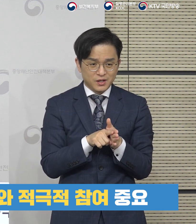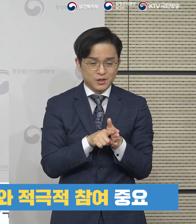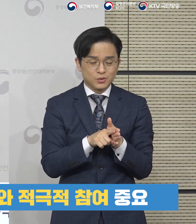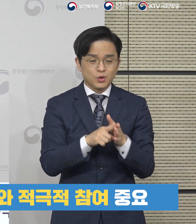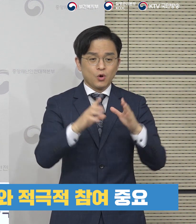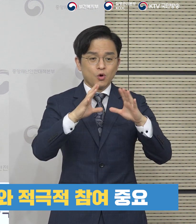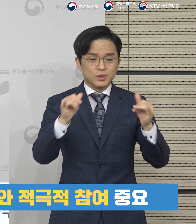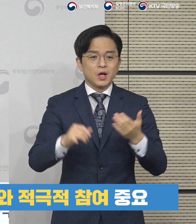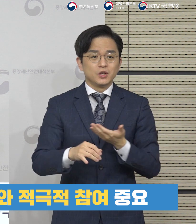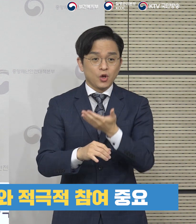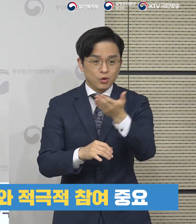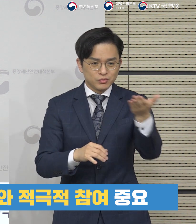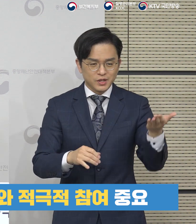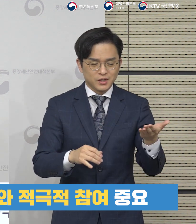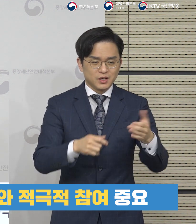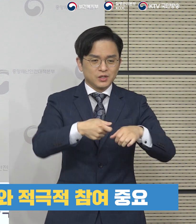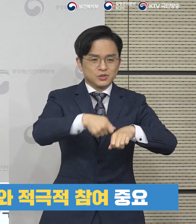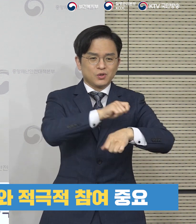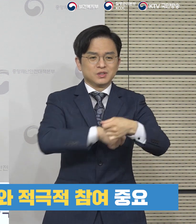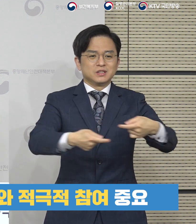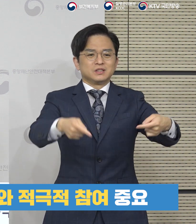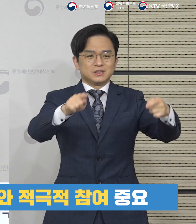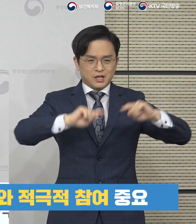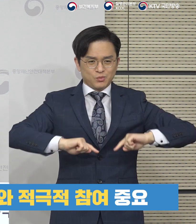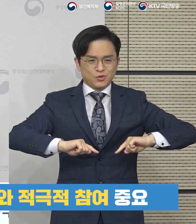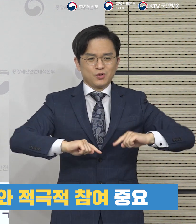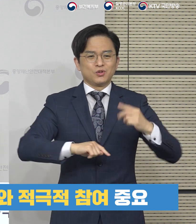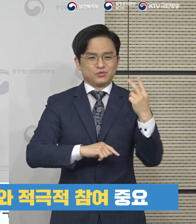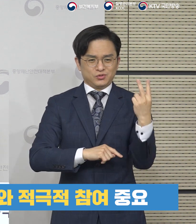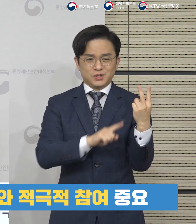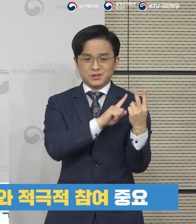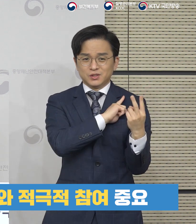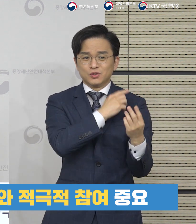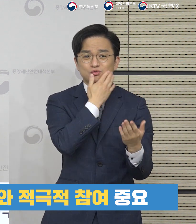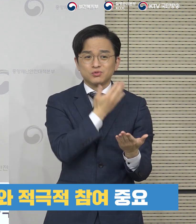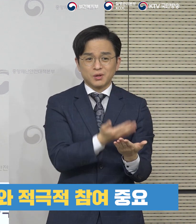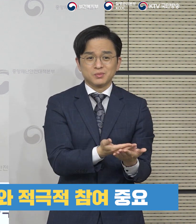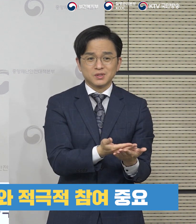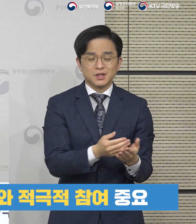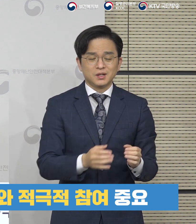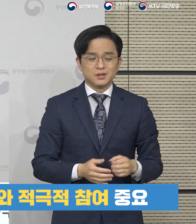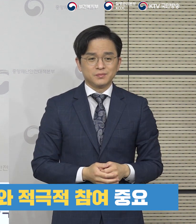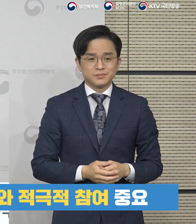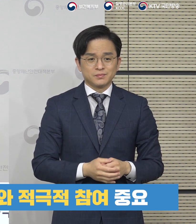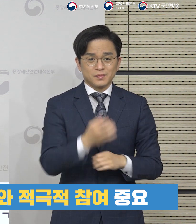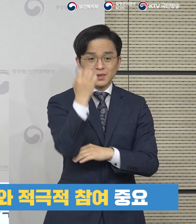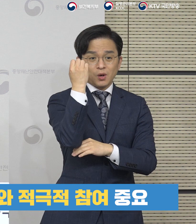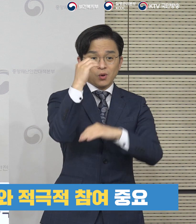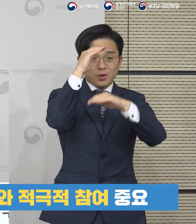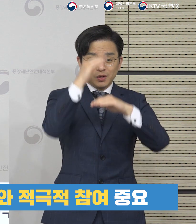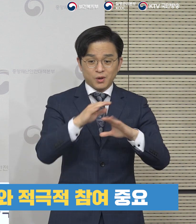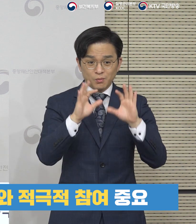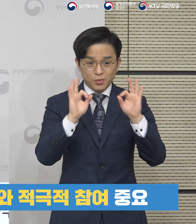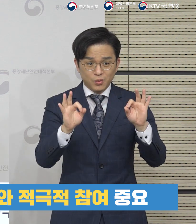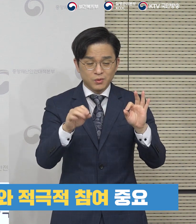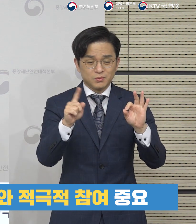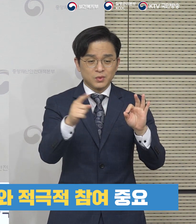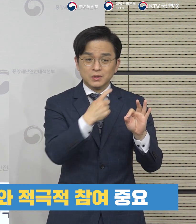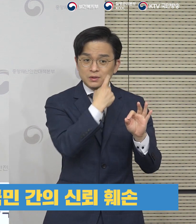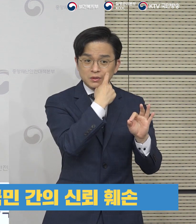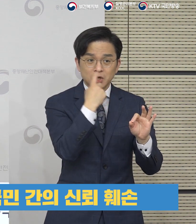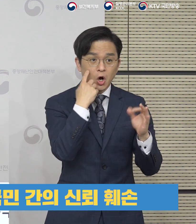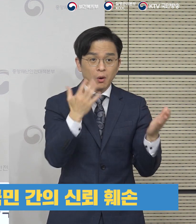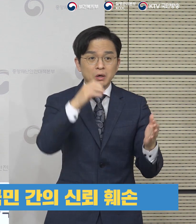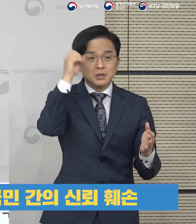국민들의 신뢰와 이를 기반으로 한 국민들의 적극적인 참여입니다. 이렇다더라 식의